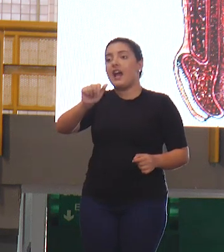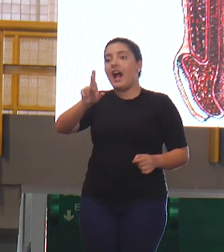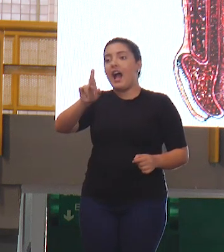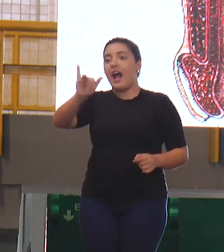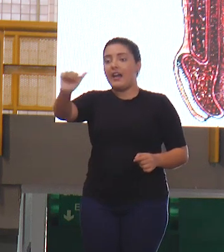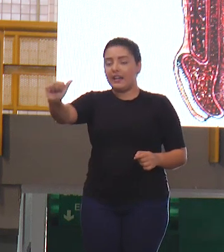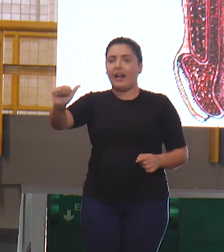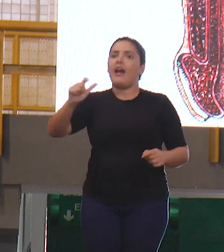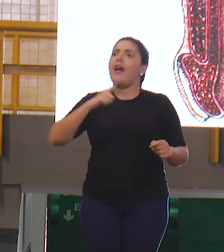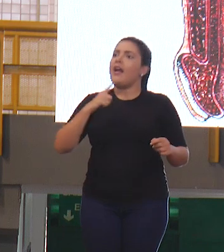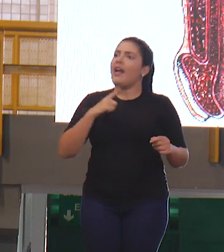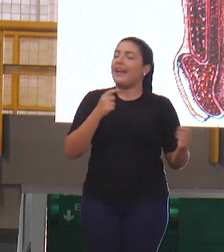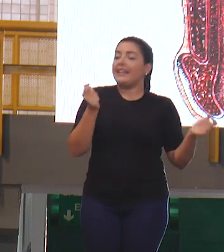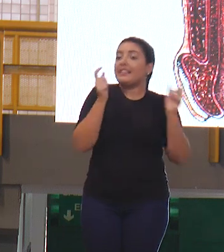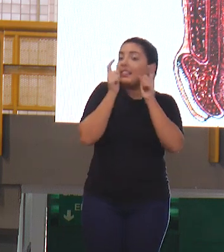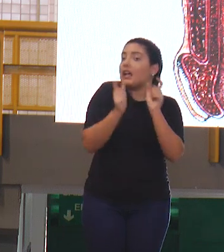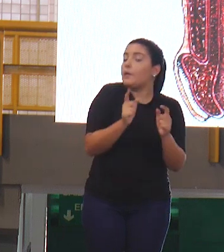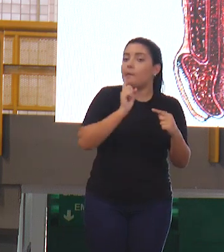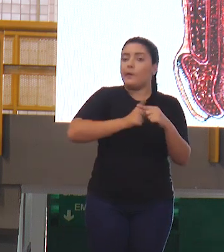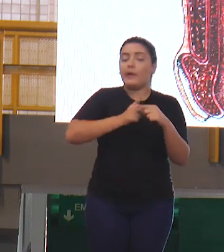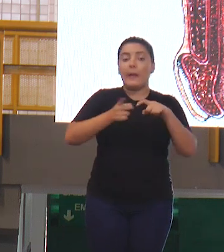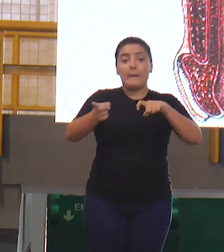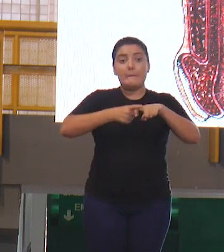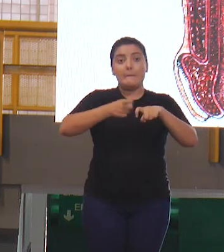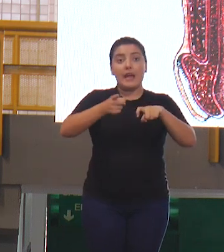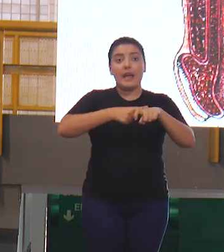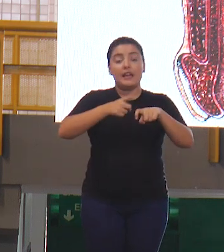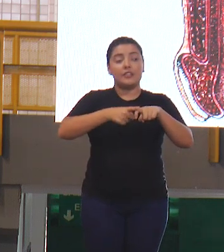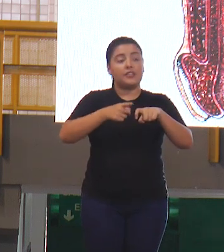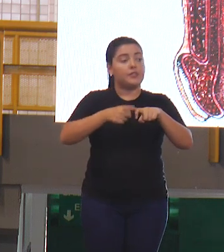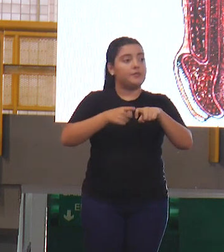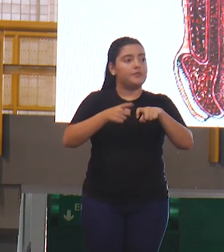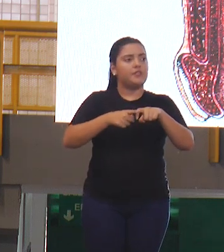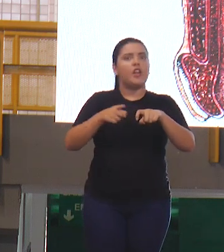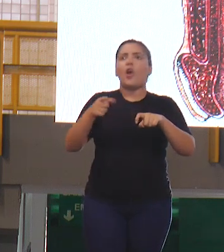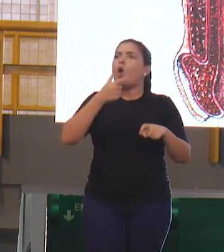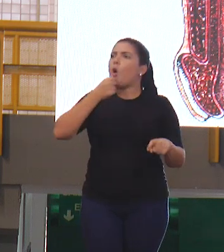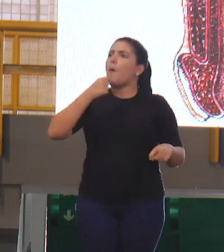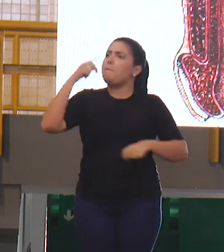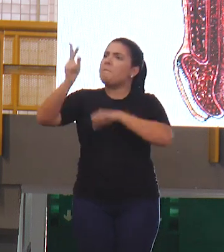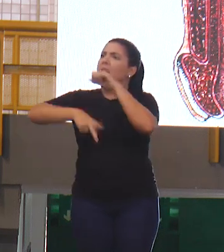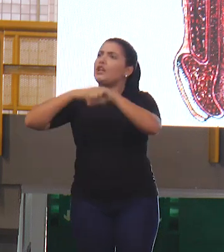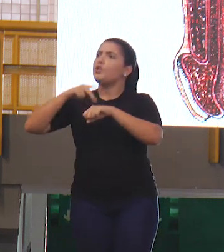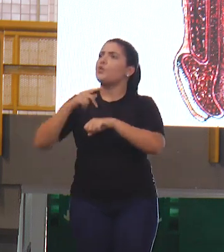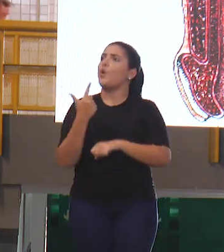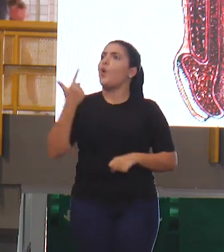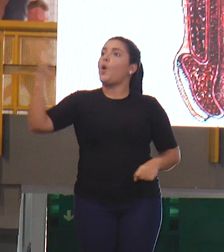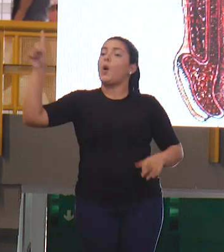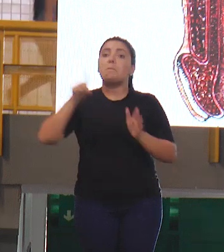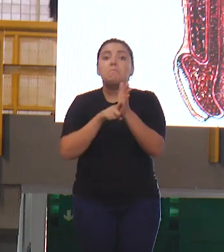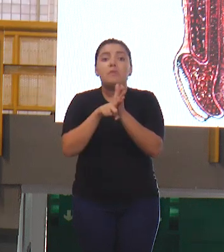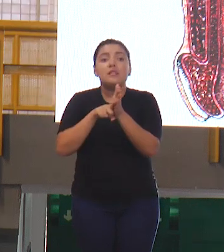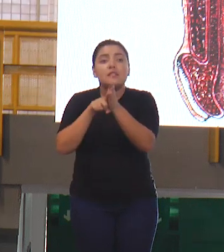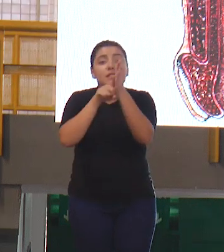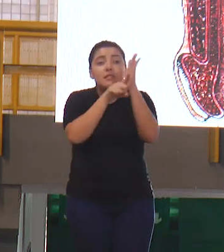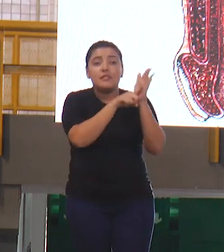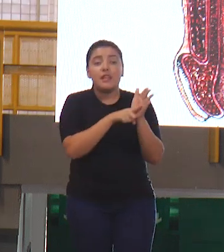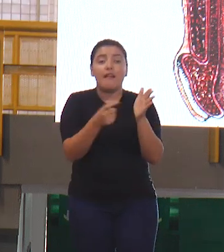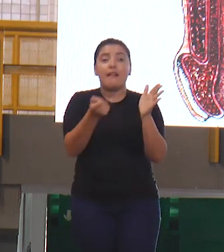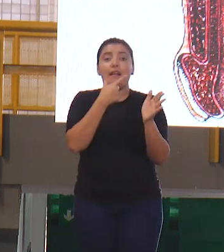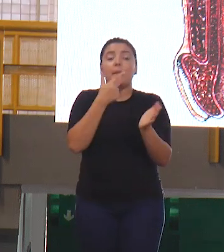Viagra é interessante, porque o médico da Armênia que estava pesquisando, ele estava em busca de um remédio